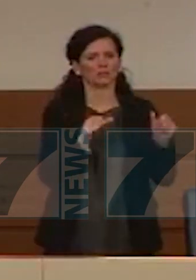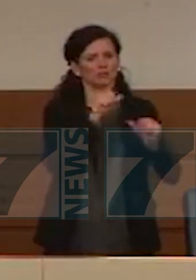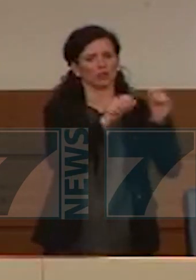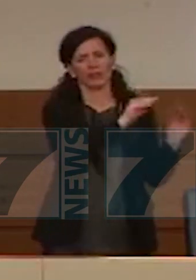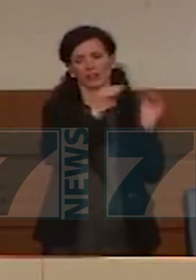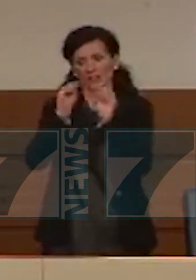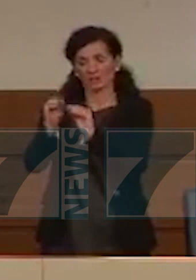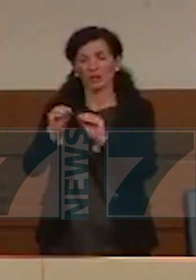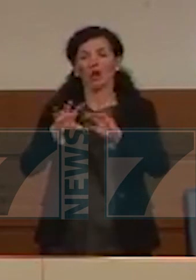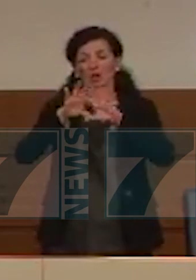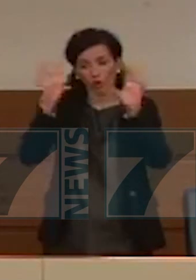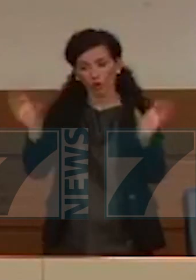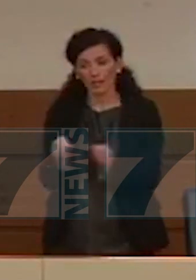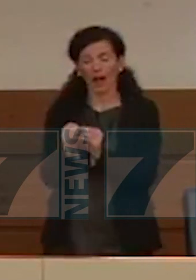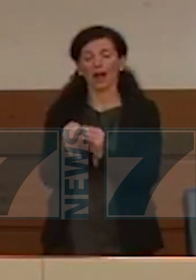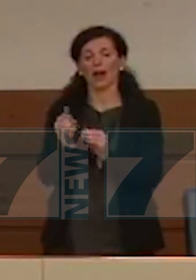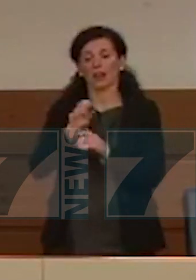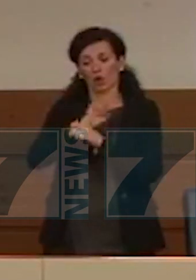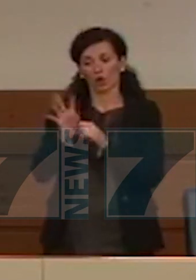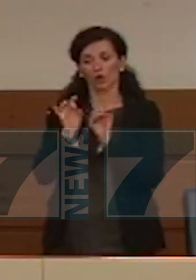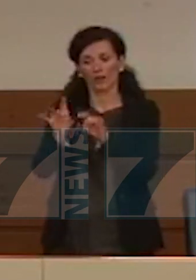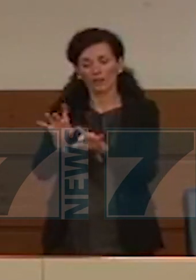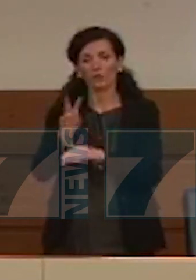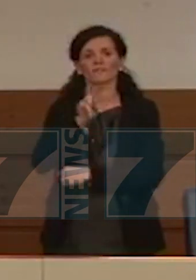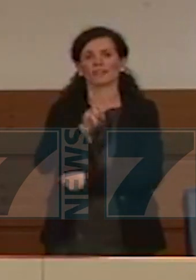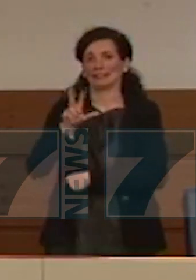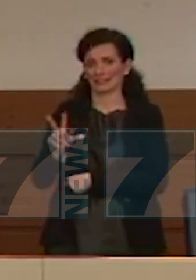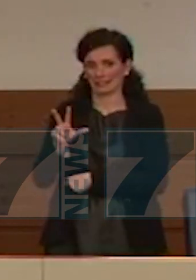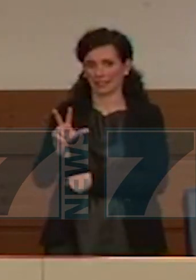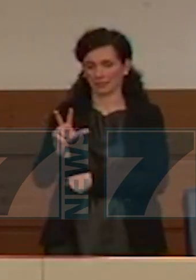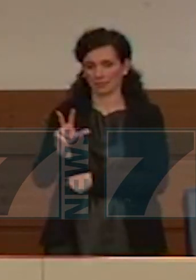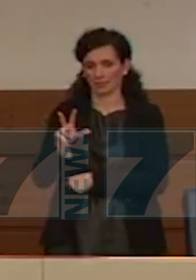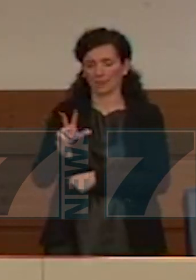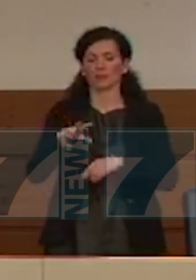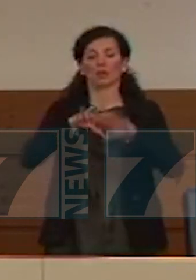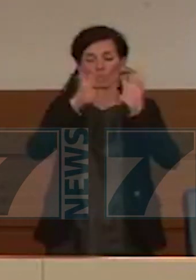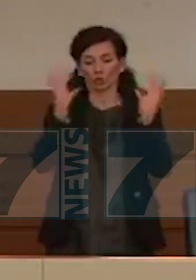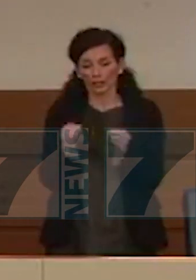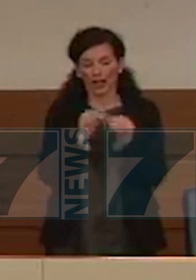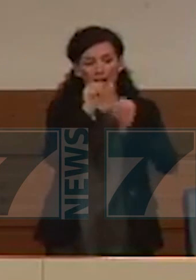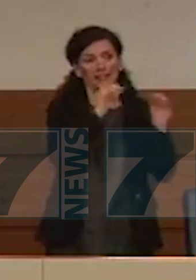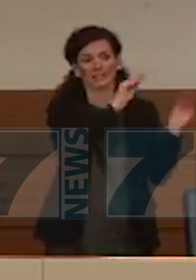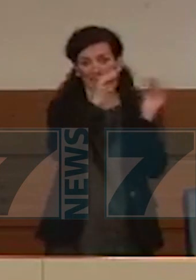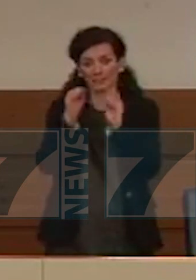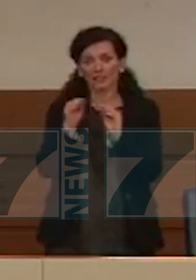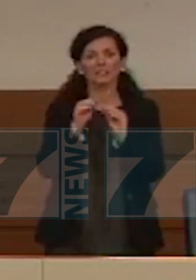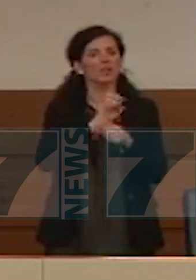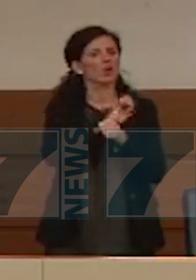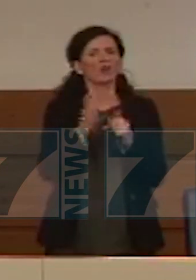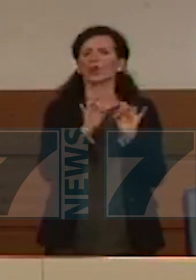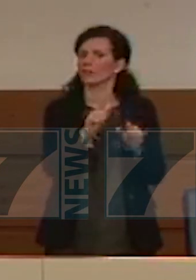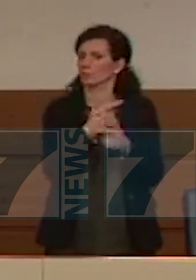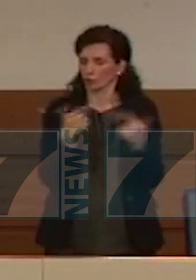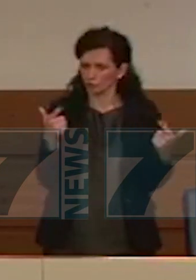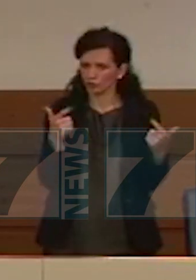dhe rezulton që vetëm 0.8% e tyre nuk kanë patur patologji të tjera, ndërsa e gjithë pjesa tjetër kanë patur më shumë se 2 apo